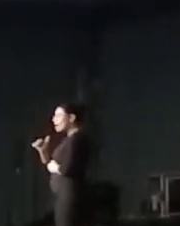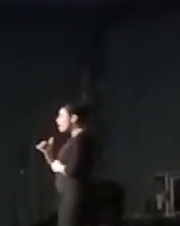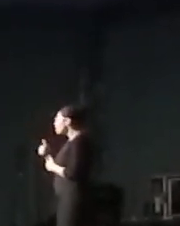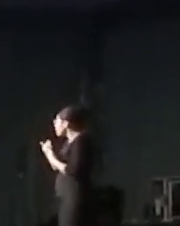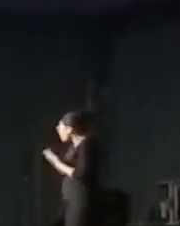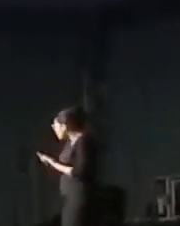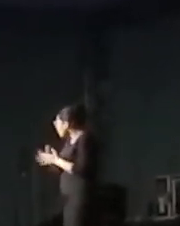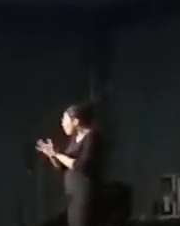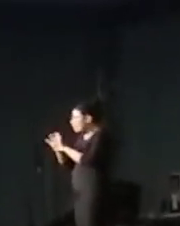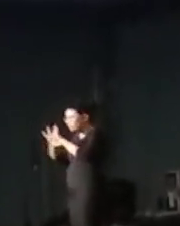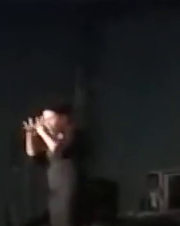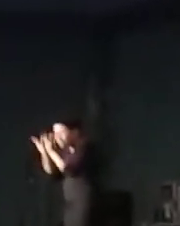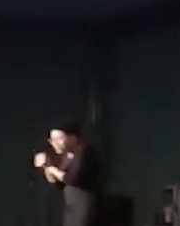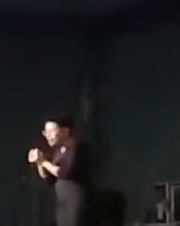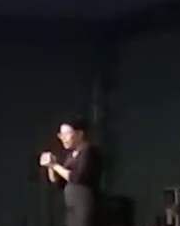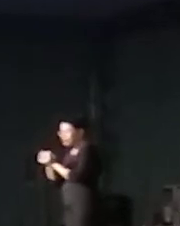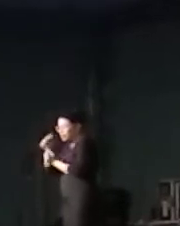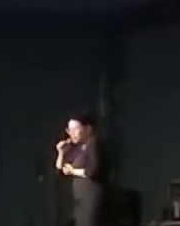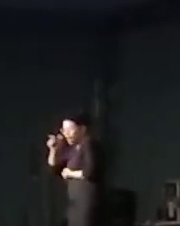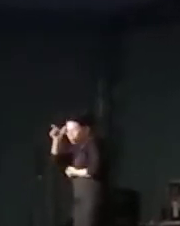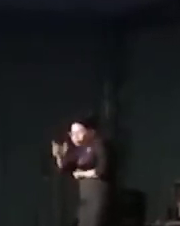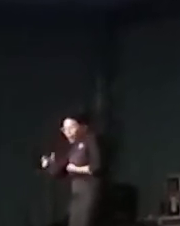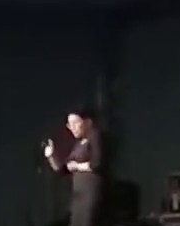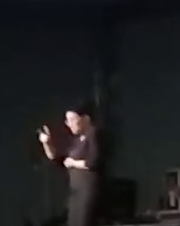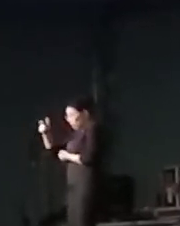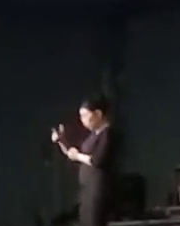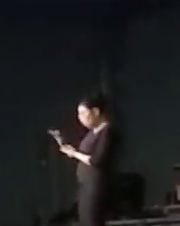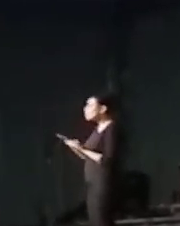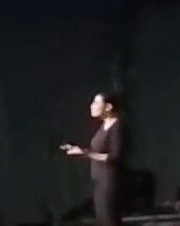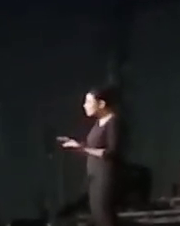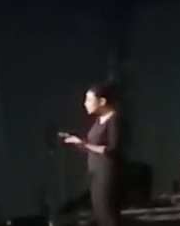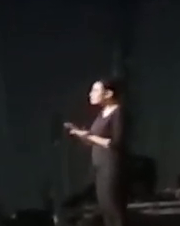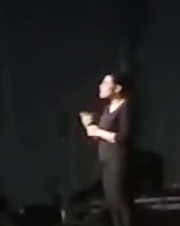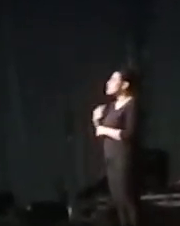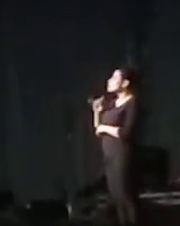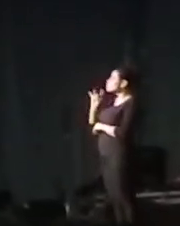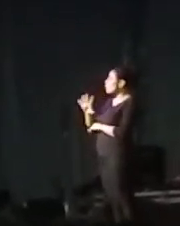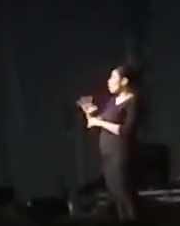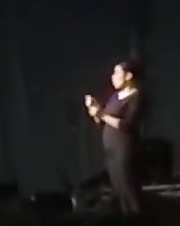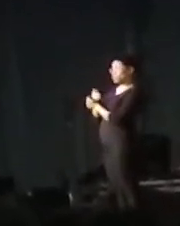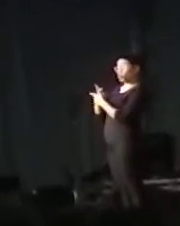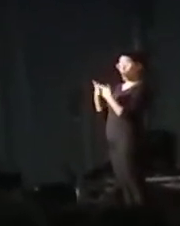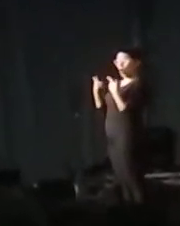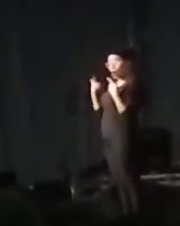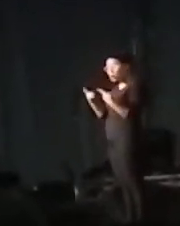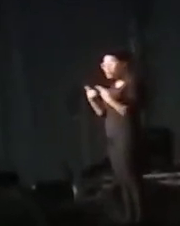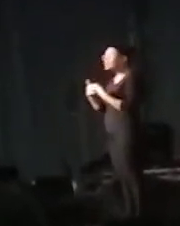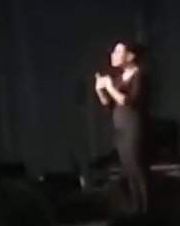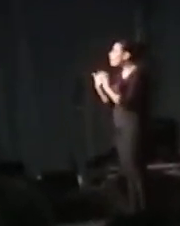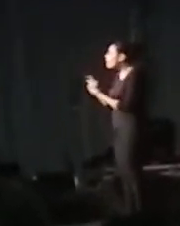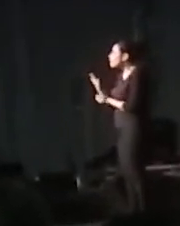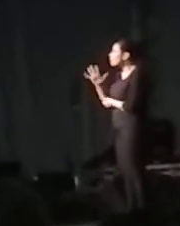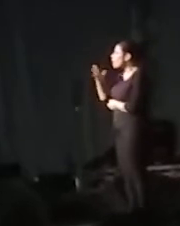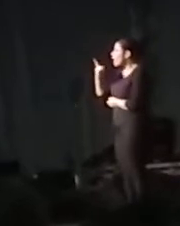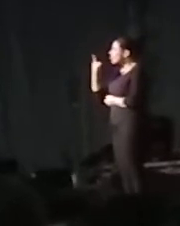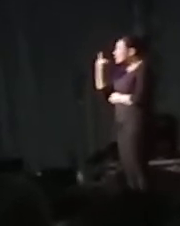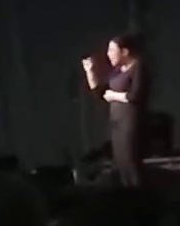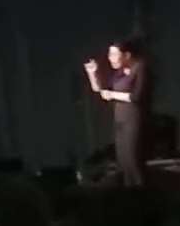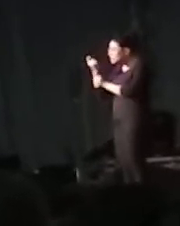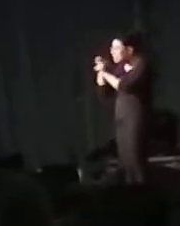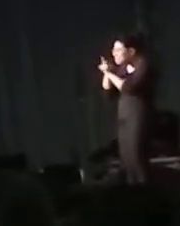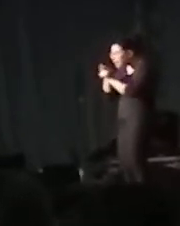Não é então assim, daí eu cheguei e falei, quero foi ir. Foi simplesmente sorte, né? É, eu tava lá, eu tava 10 meses indo